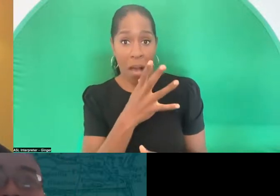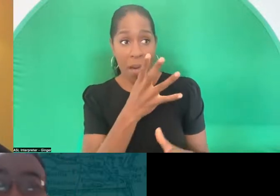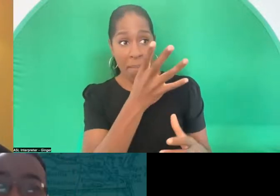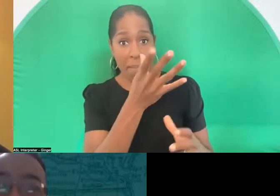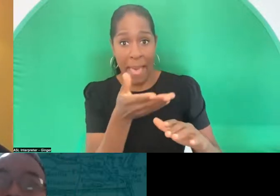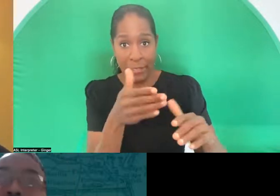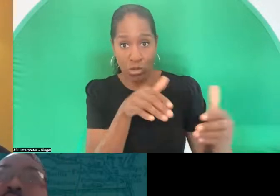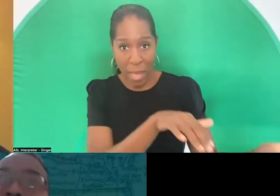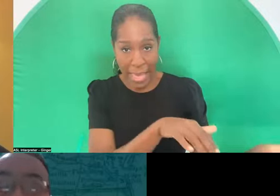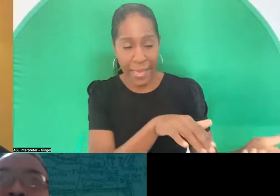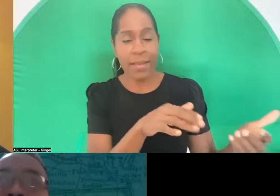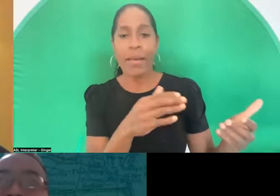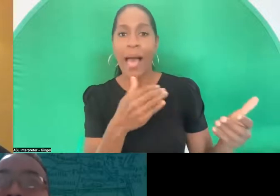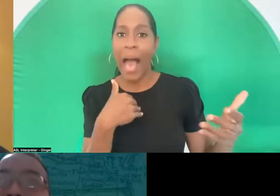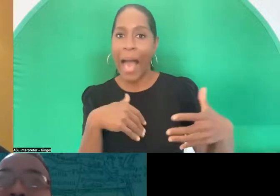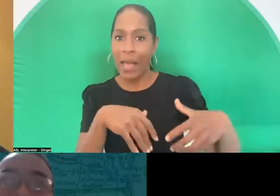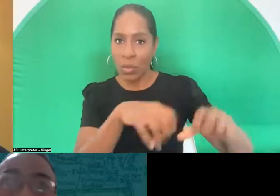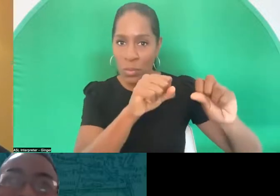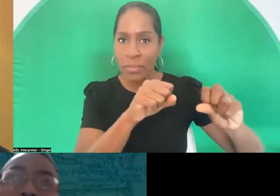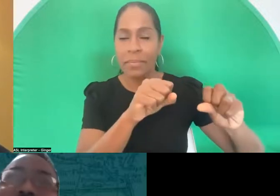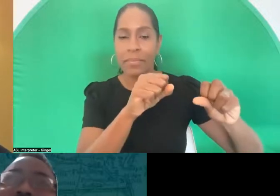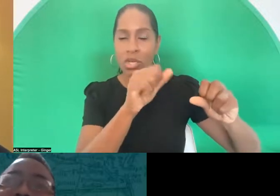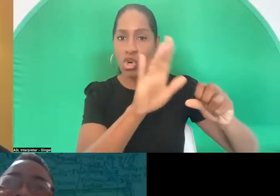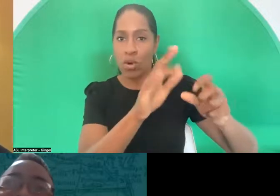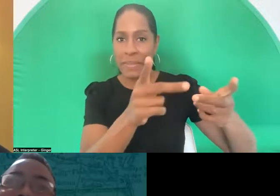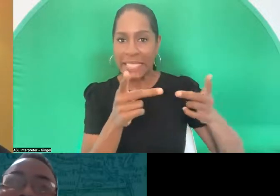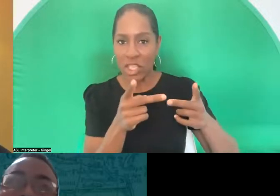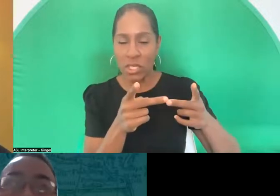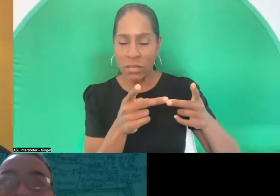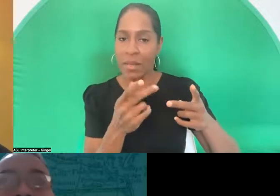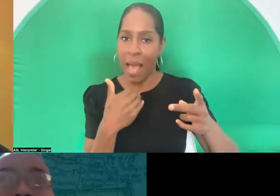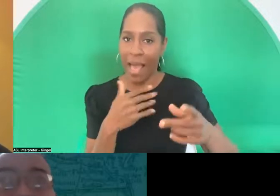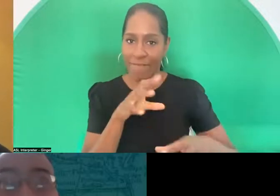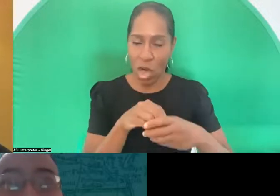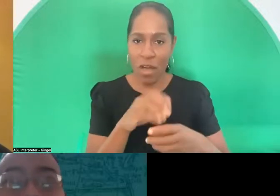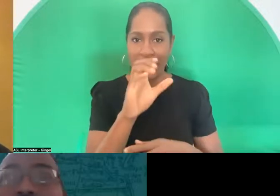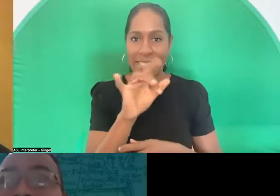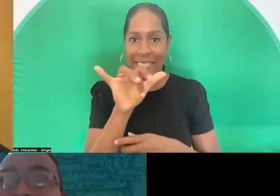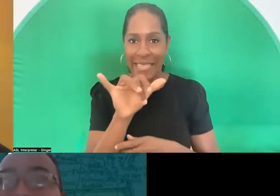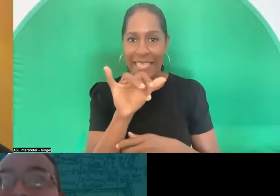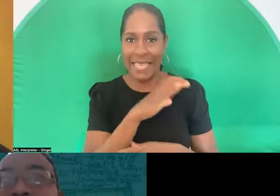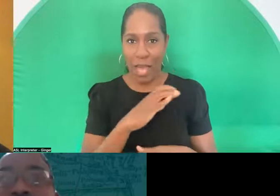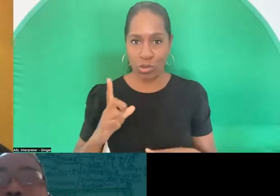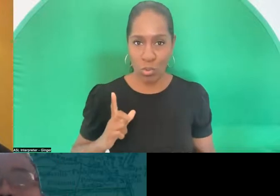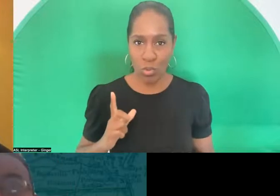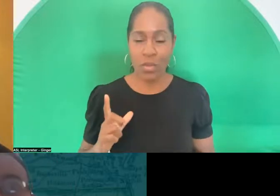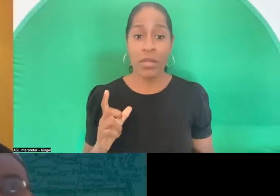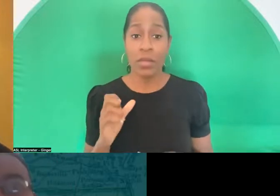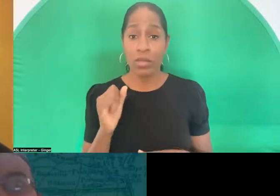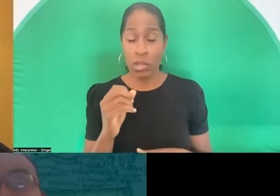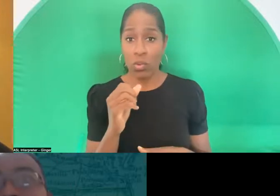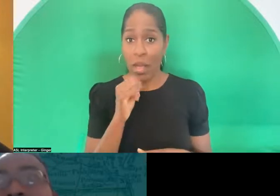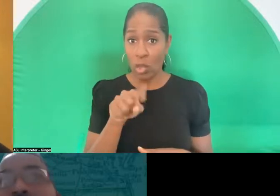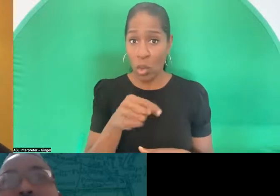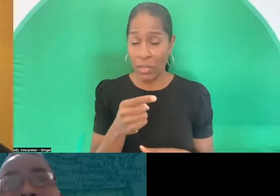cuando falleció yo asumí supuesto como persona en el consejo de la ciudad Así